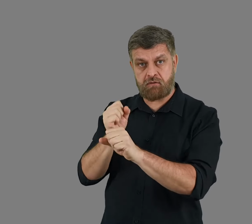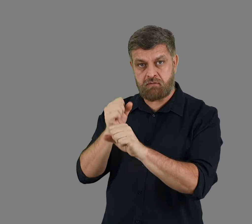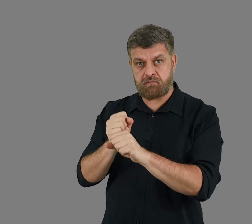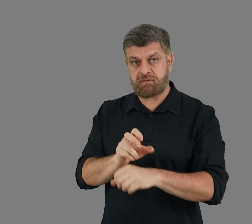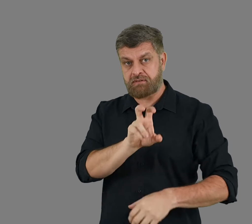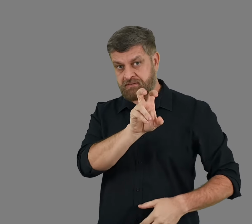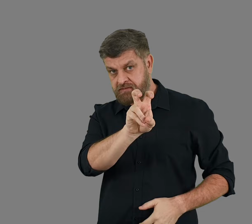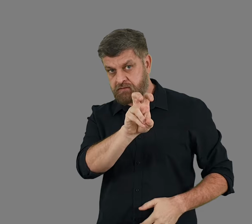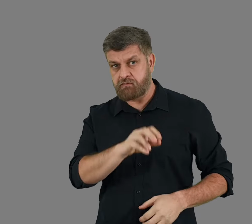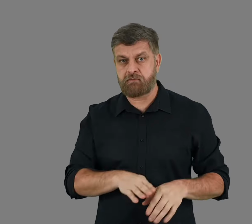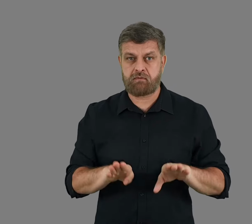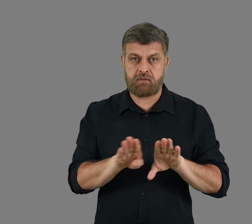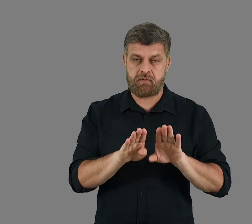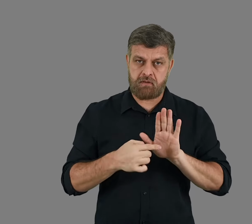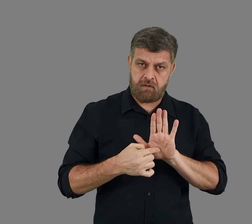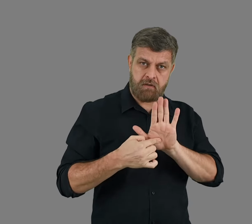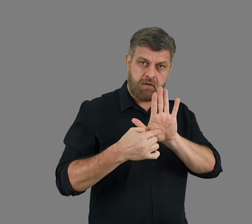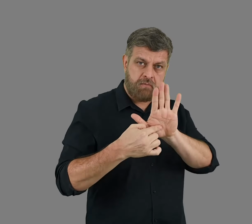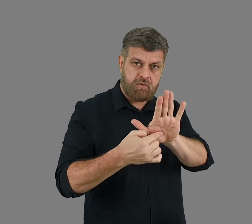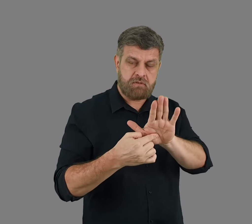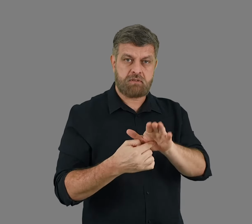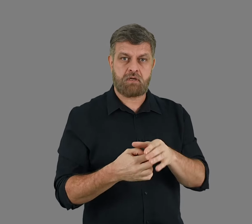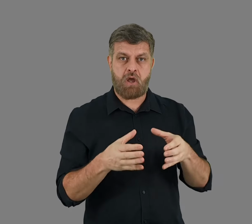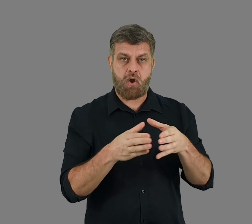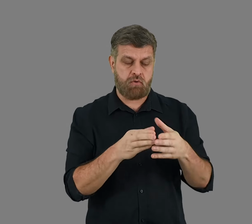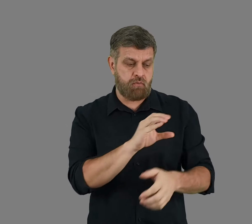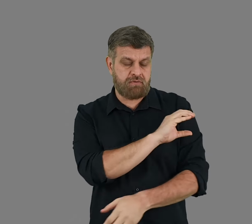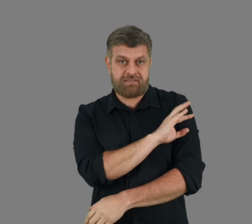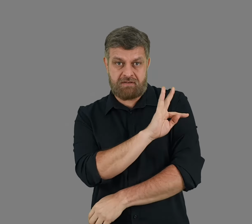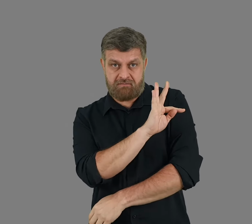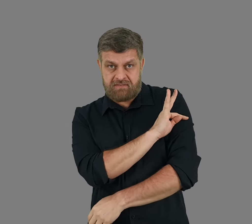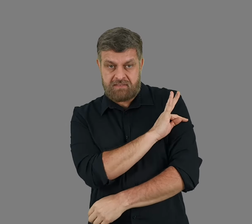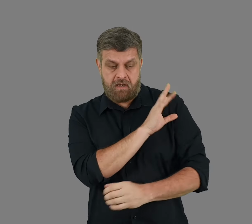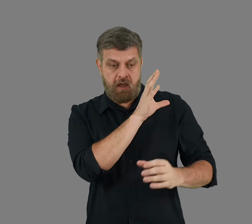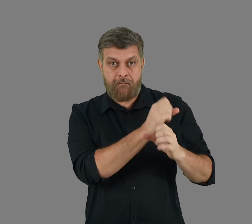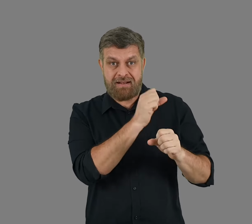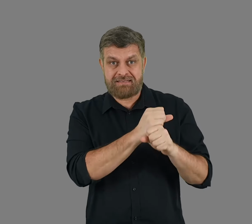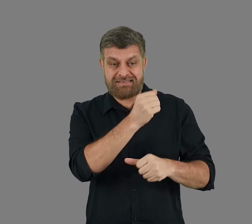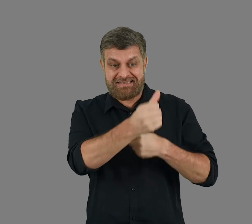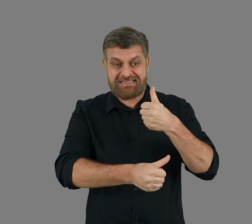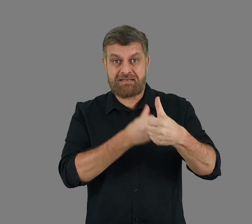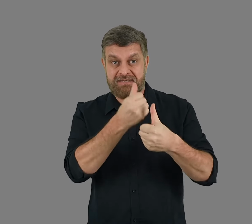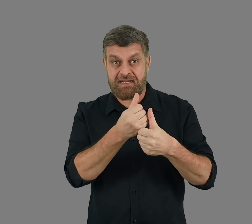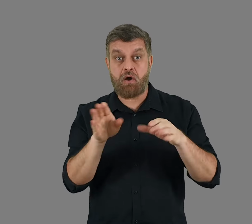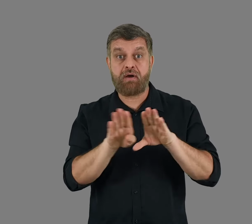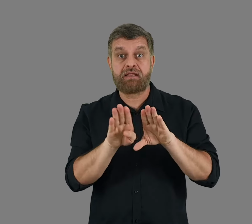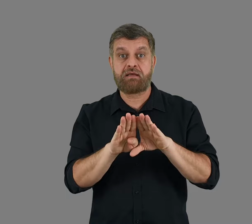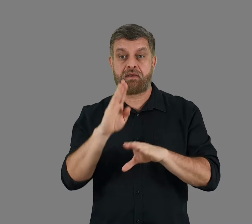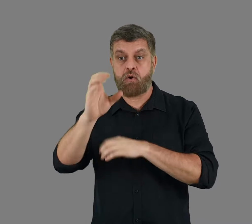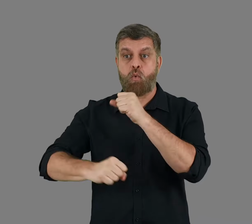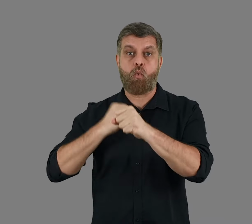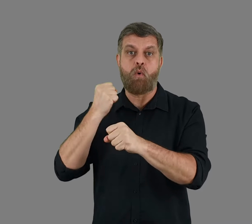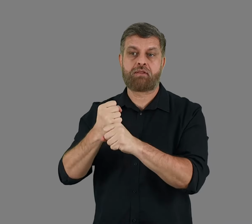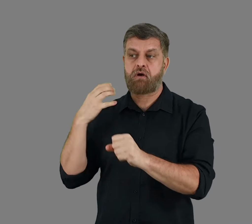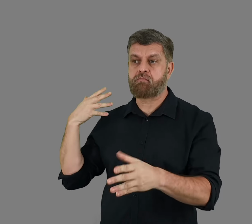5. Apresentar ao Conselho Fiscal os balancetes semestrais e o balanço anual. 6.